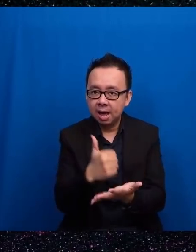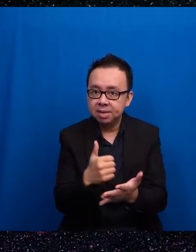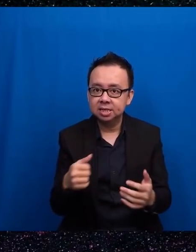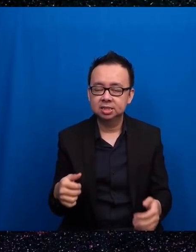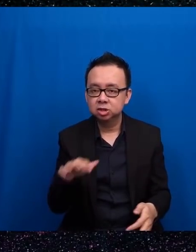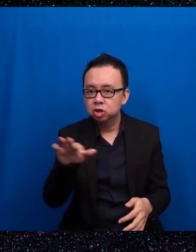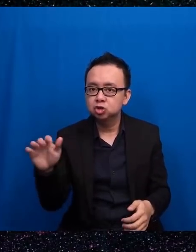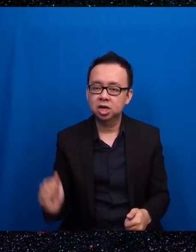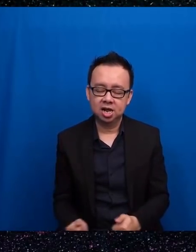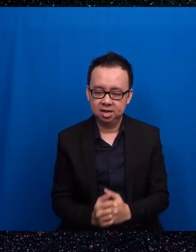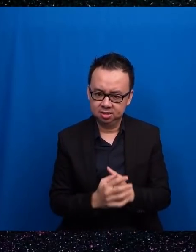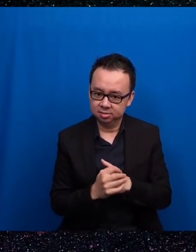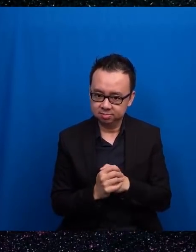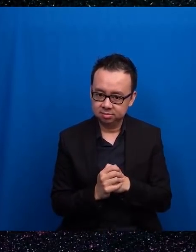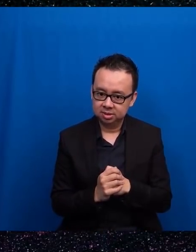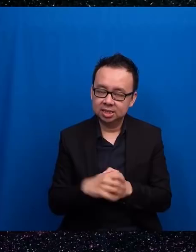Sekarang ini loh,